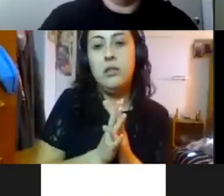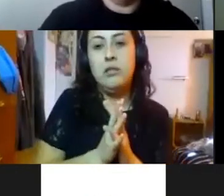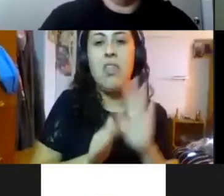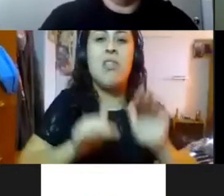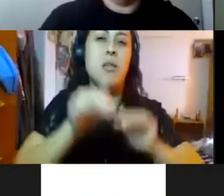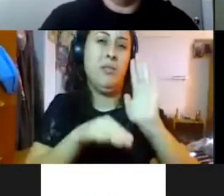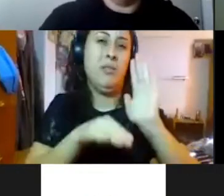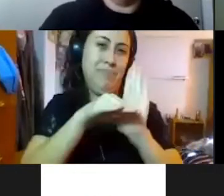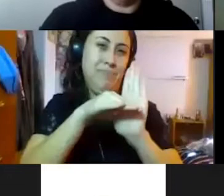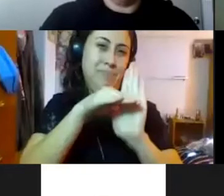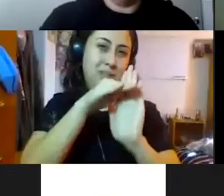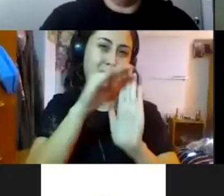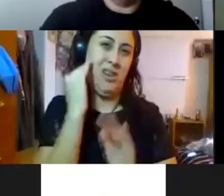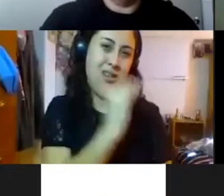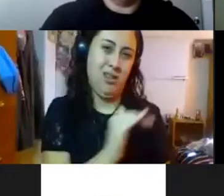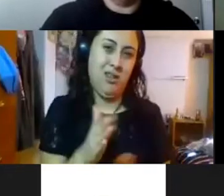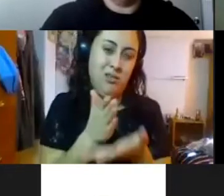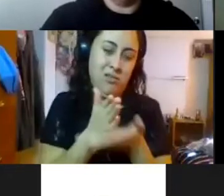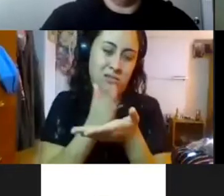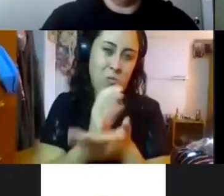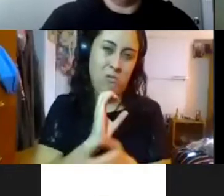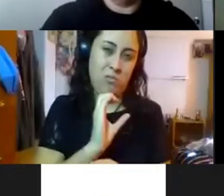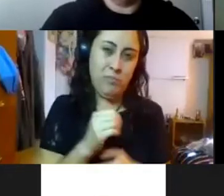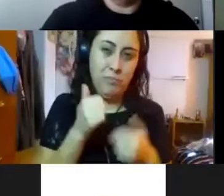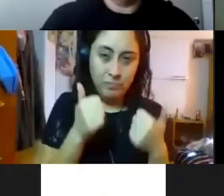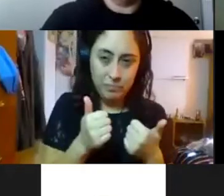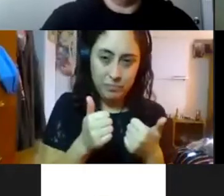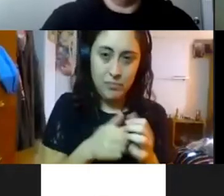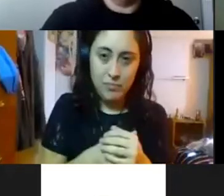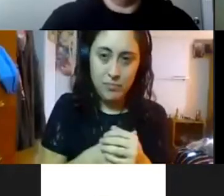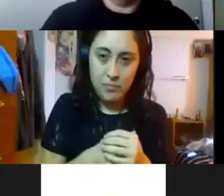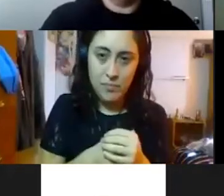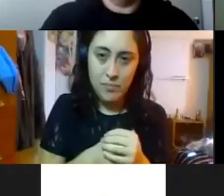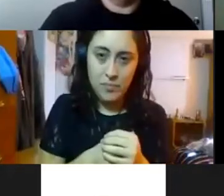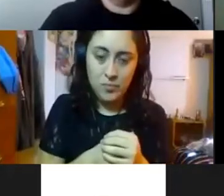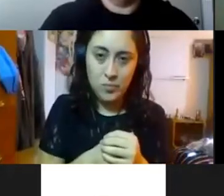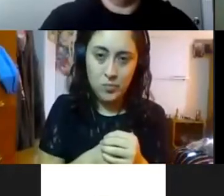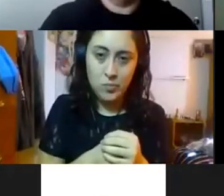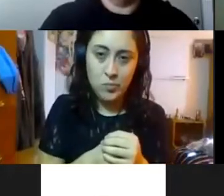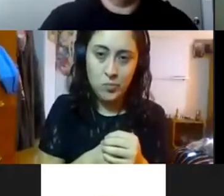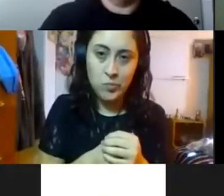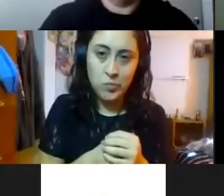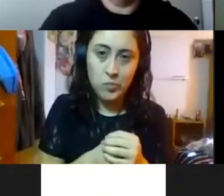cuales en el fondo están matriculados.